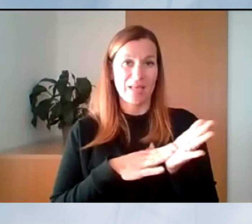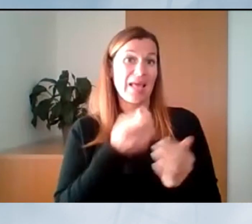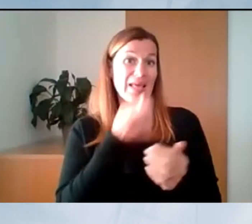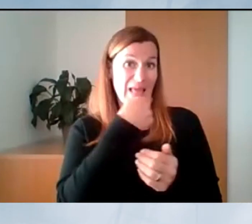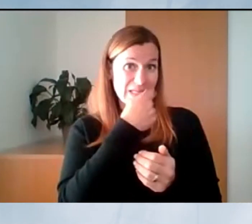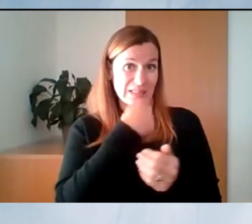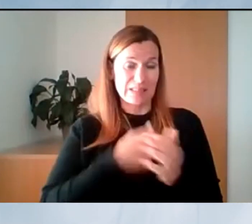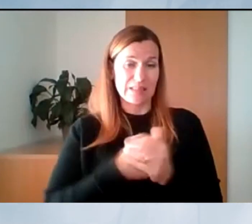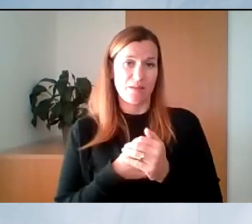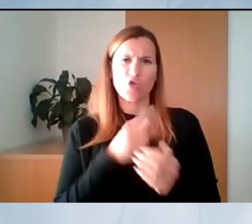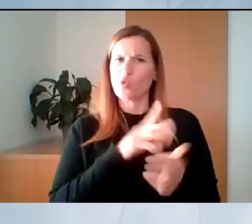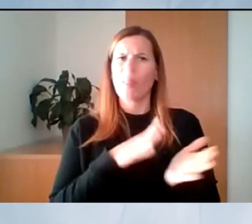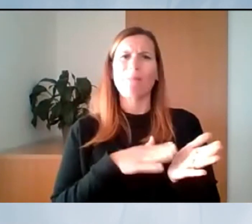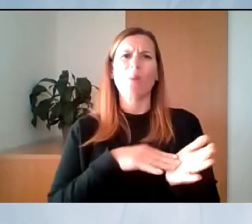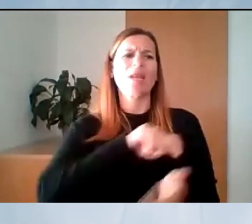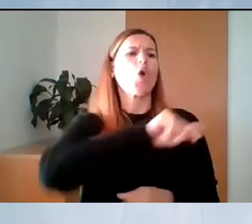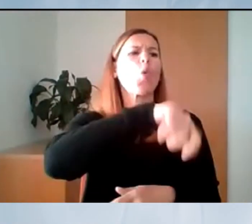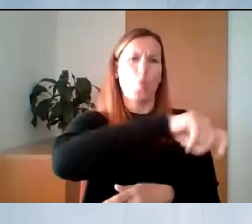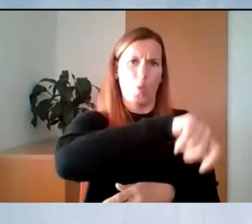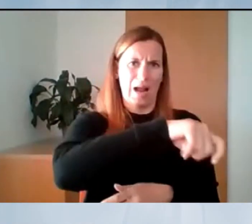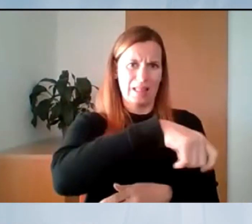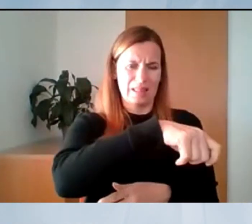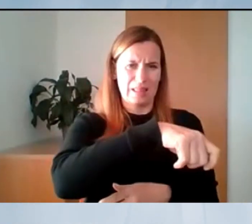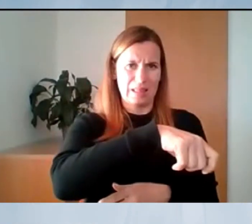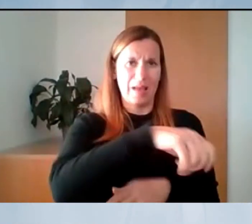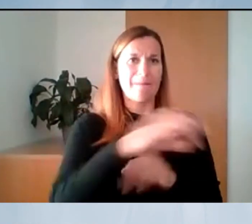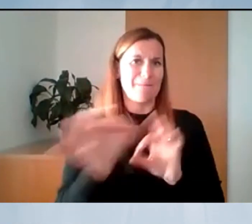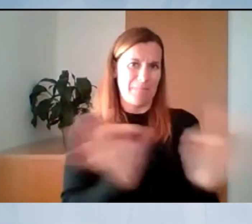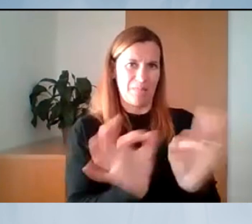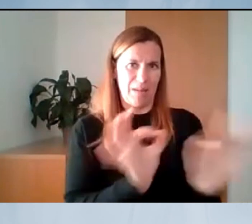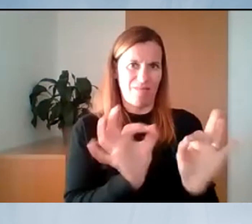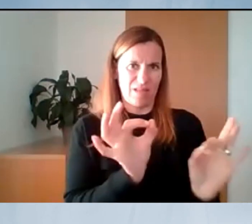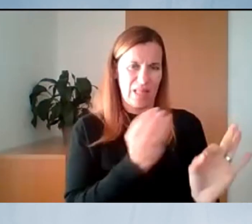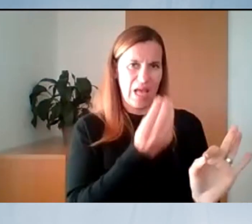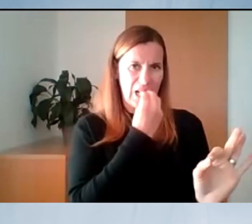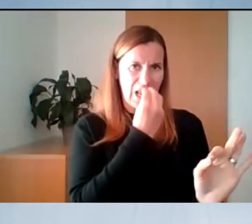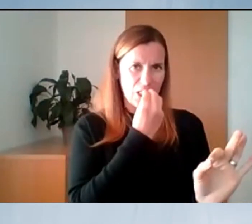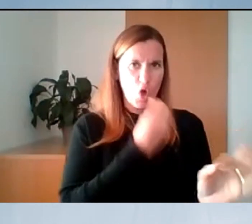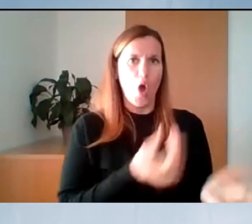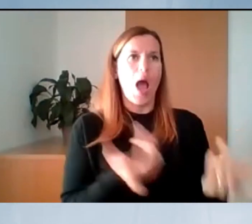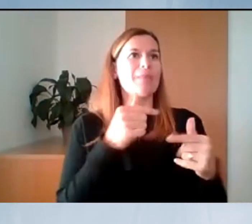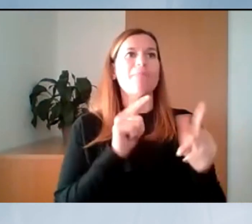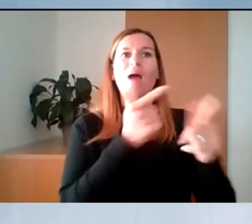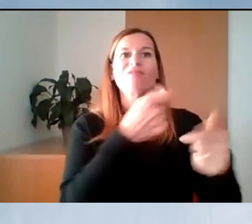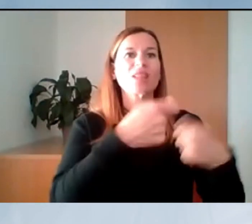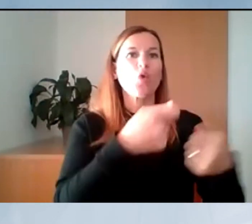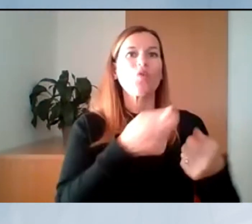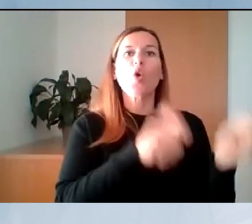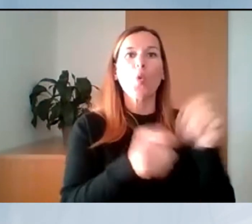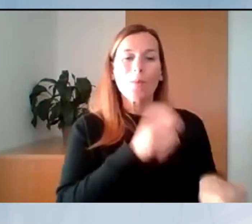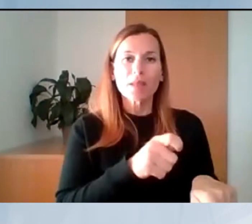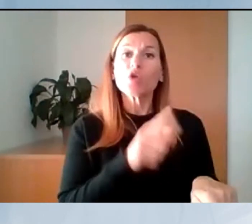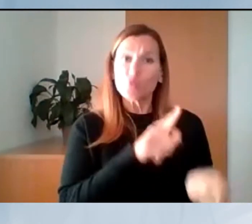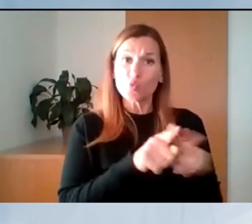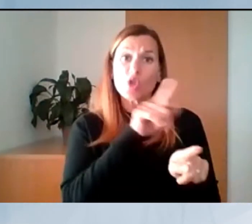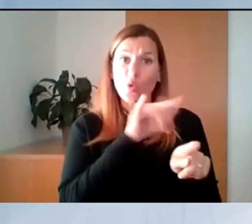Recimo, jesti. To ne pomeni skuhati, pa pripraviti hrano ali pa nakupiti.